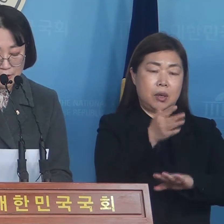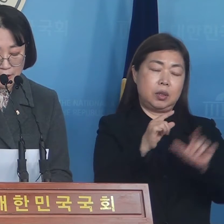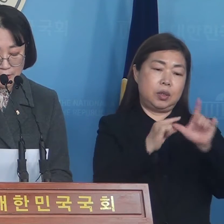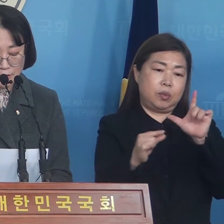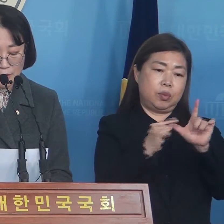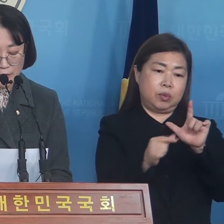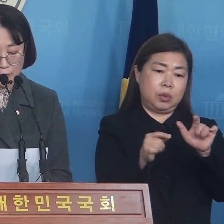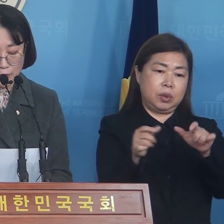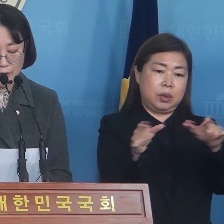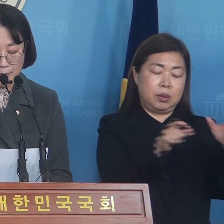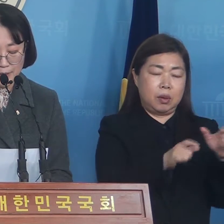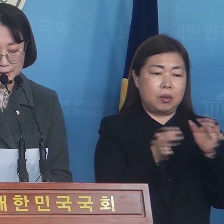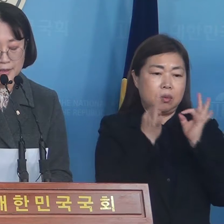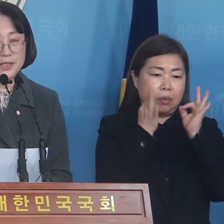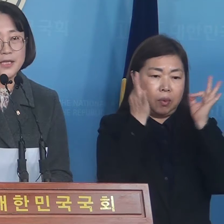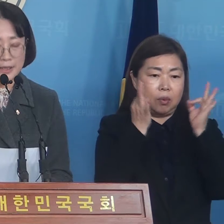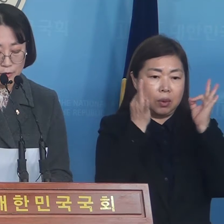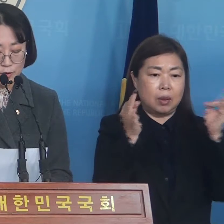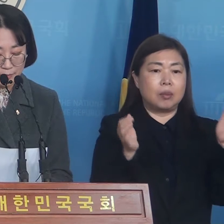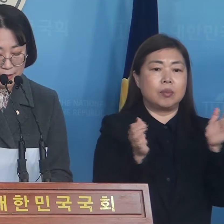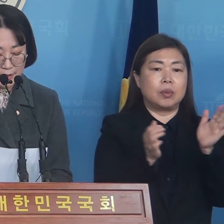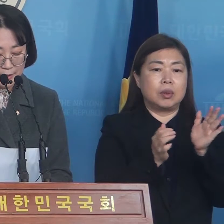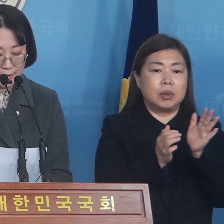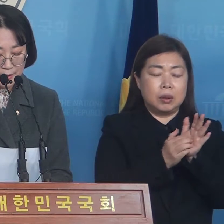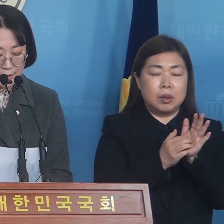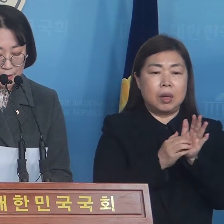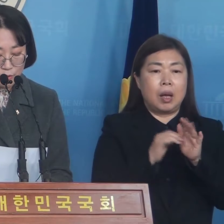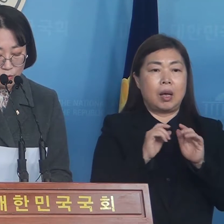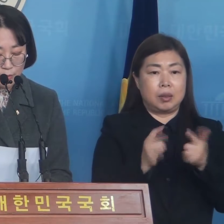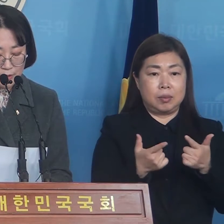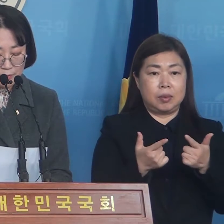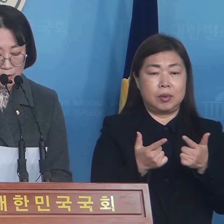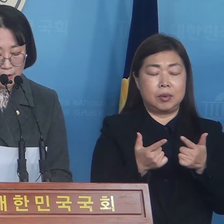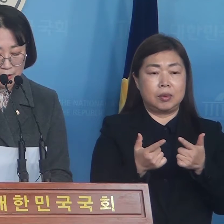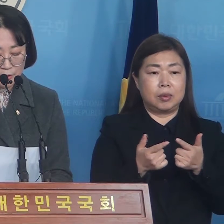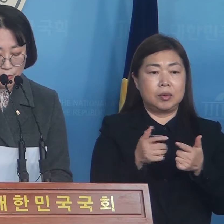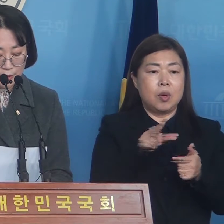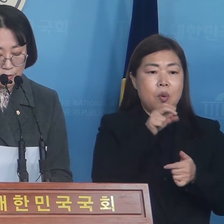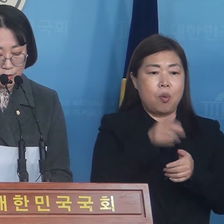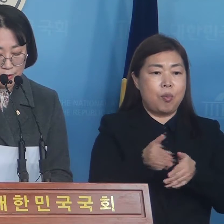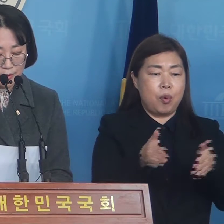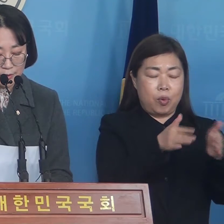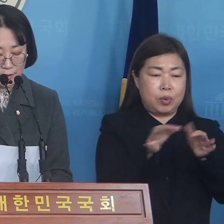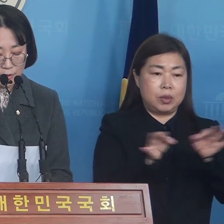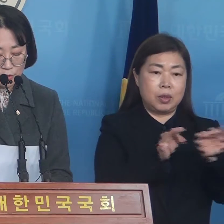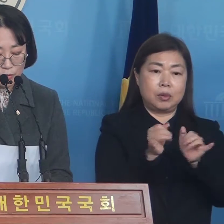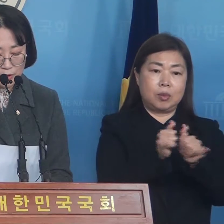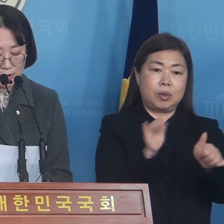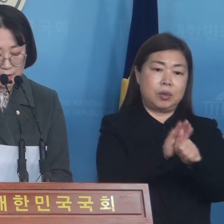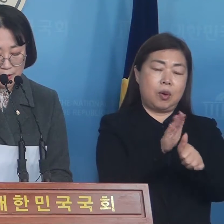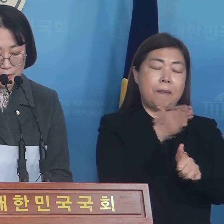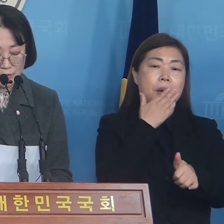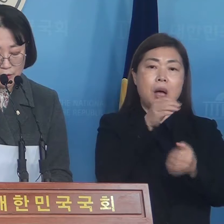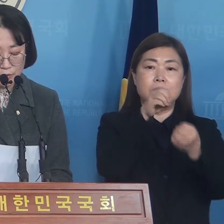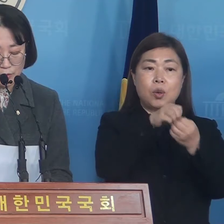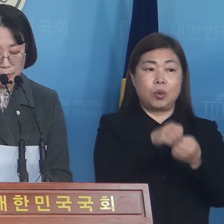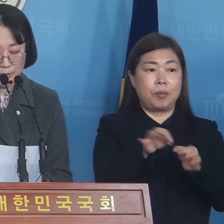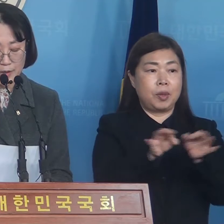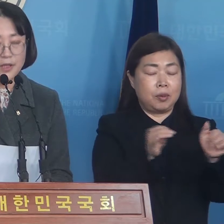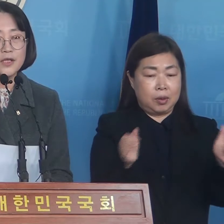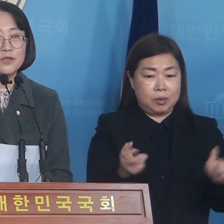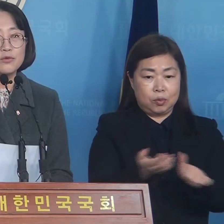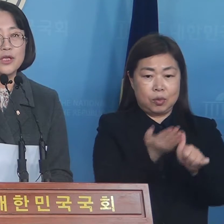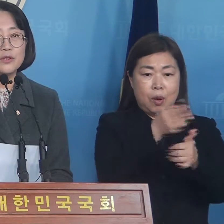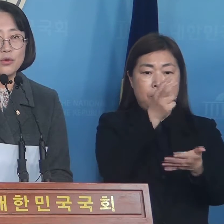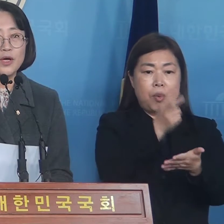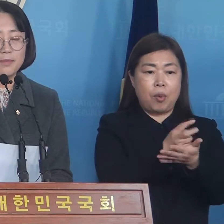일부 지자체의 선의와 노력에만 기대지 않아도 됩니다. 골목 상점가를 지원할 수 있는 전통시장 상점가